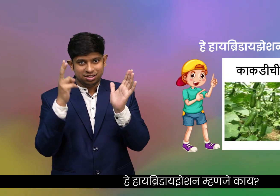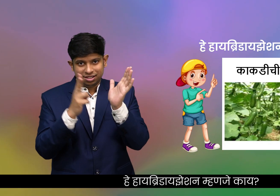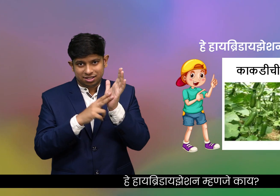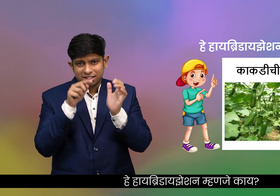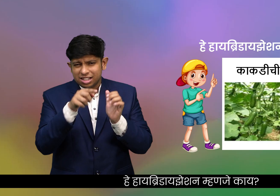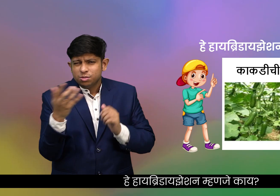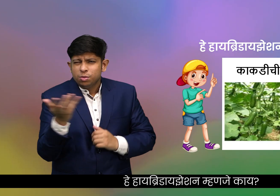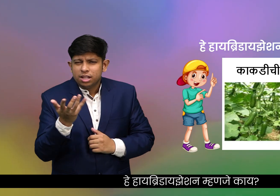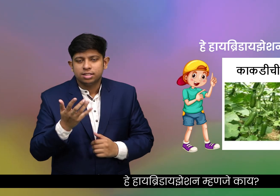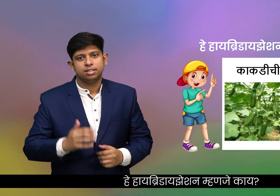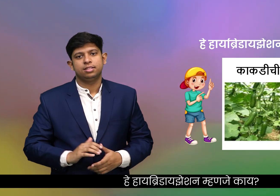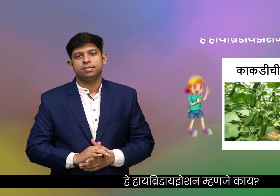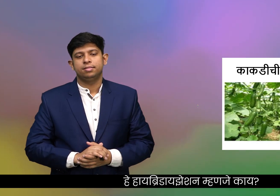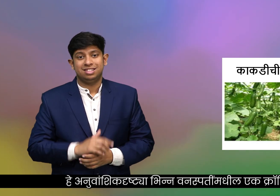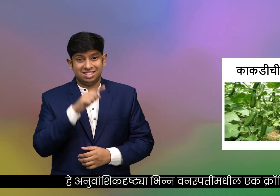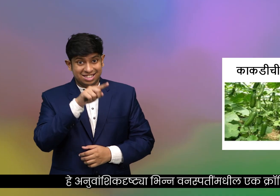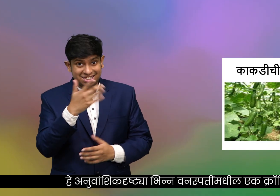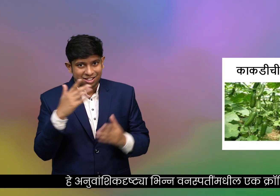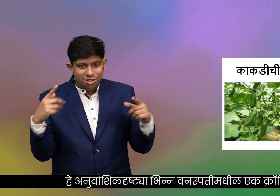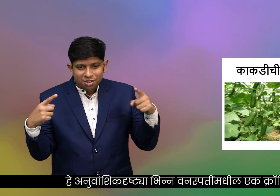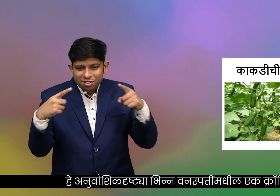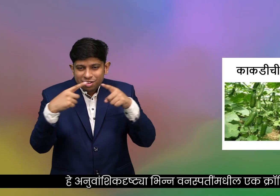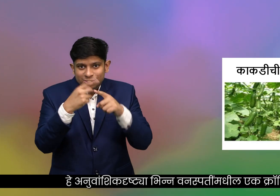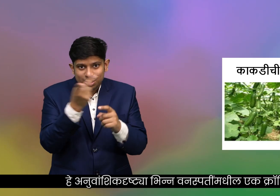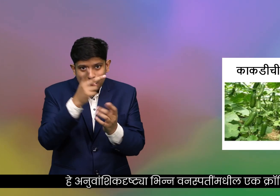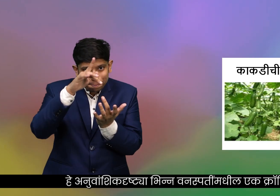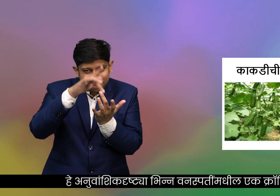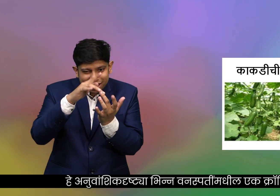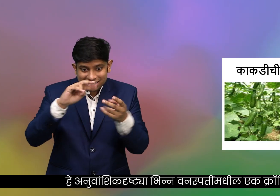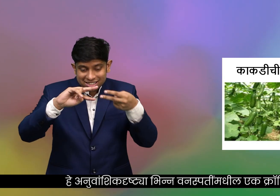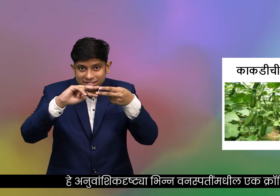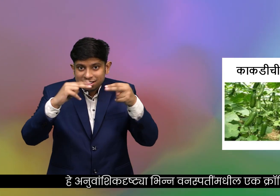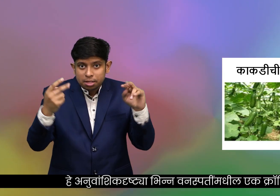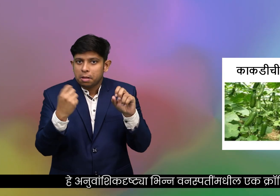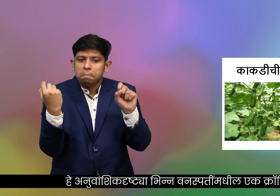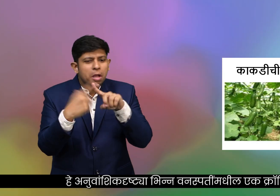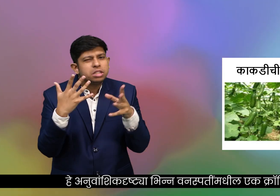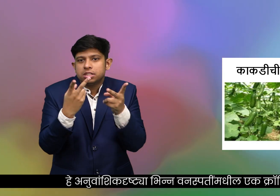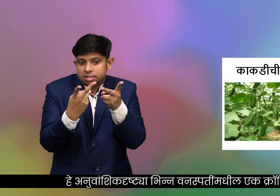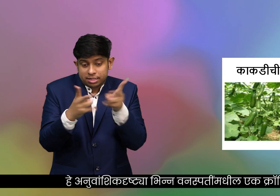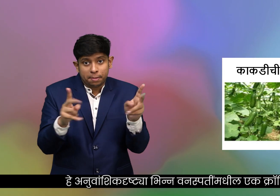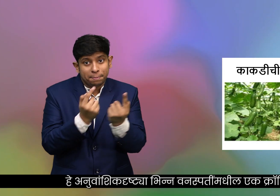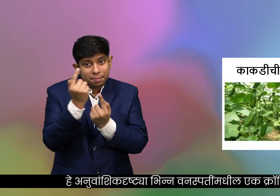हायब्रिडायझेशन म्हणजे काय? हे आनुवंशिकदृष्ट्या भिन्न वनस्पतींमधील एक क्रॉसिंग